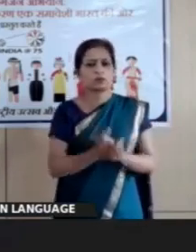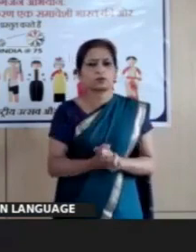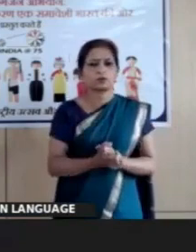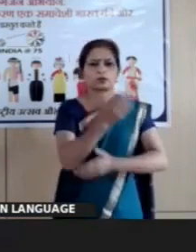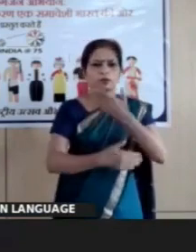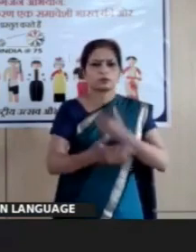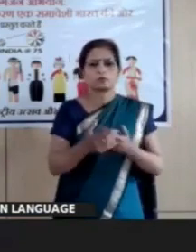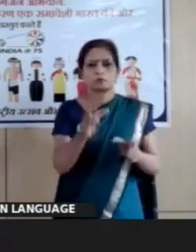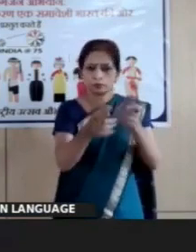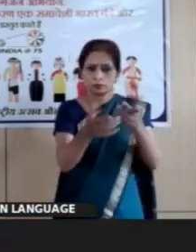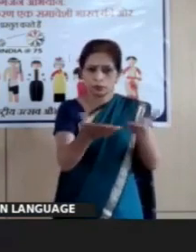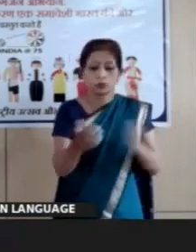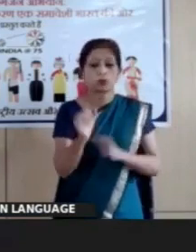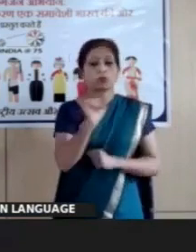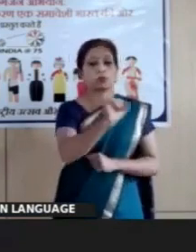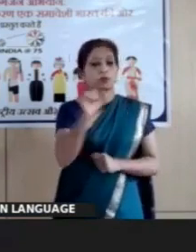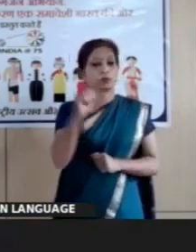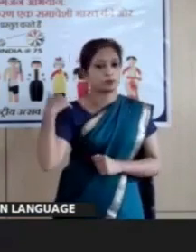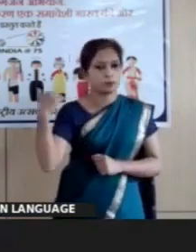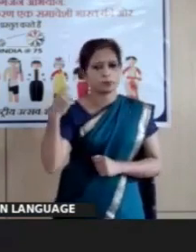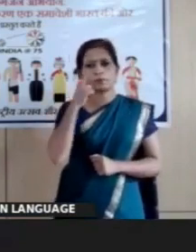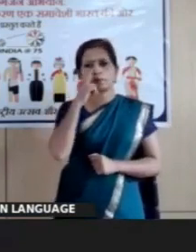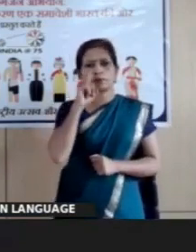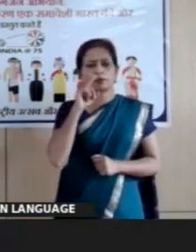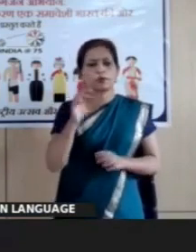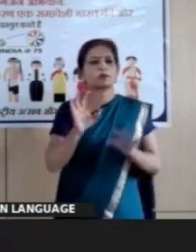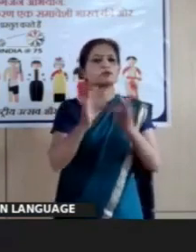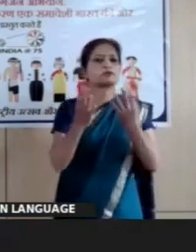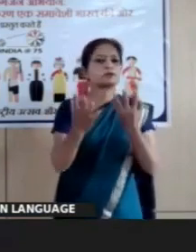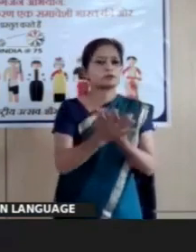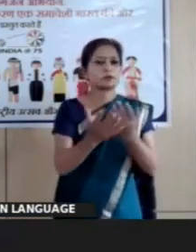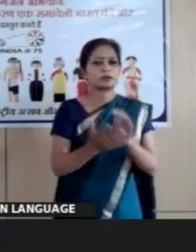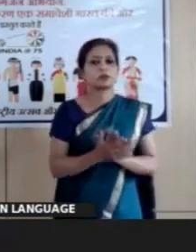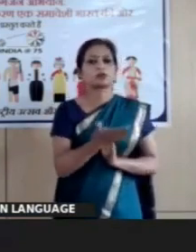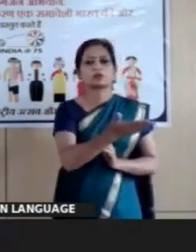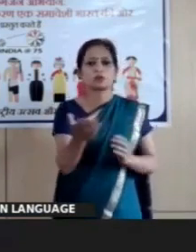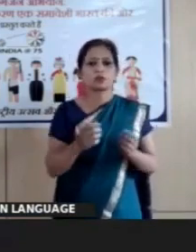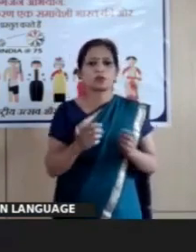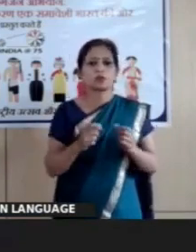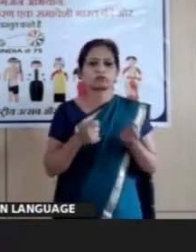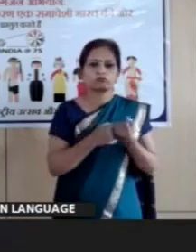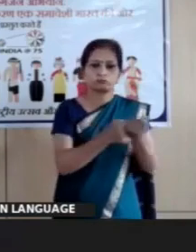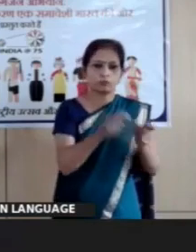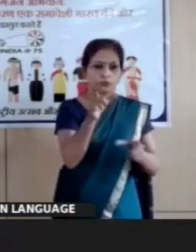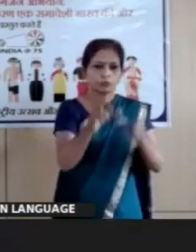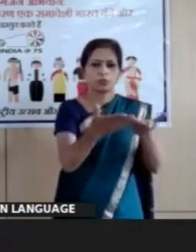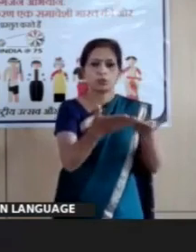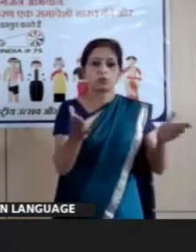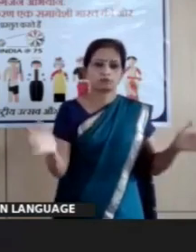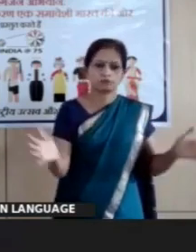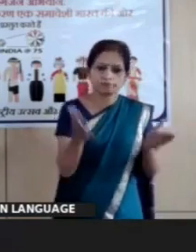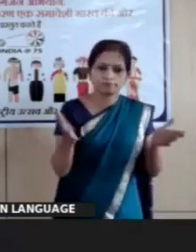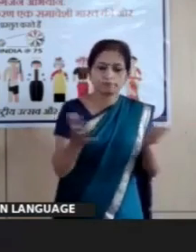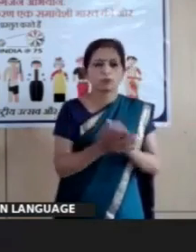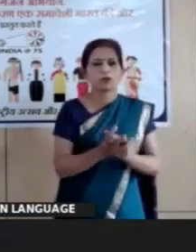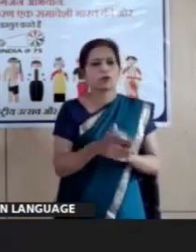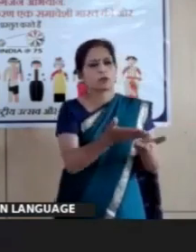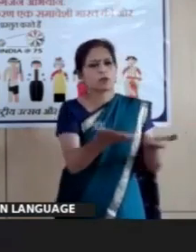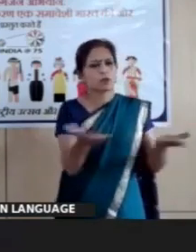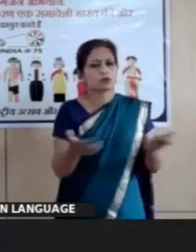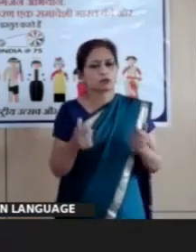प्रतिभागी, दिव्यांग प्रतिभागी, उनके भाई बहन, माता पिता, परिवारजन और देखभालकर्ता को उनके उत्साह,